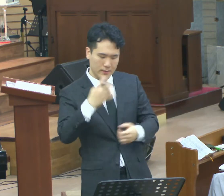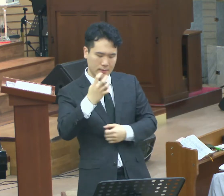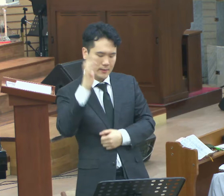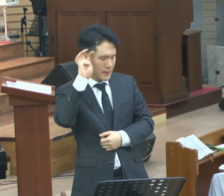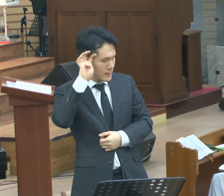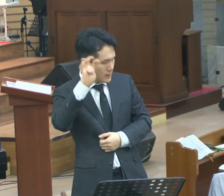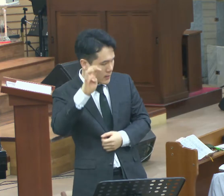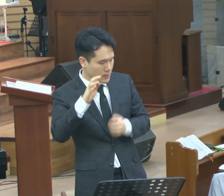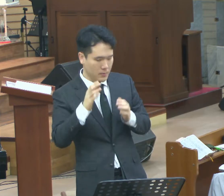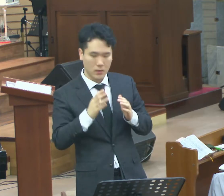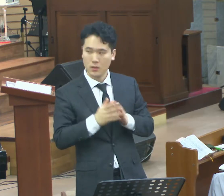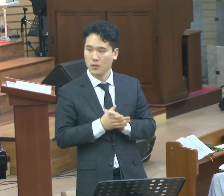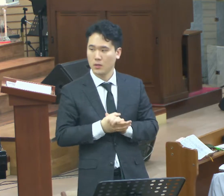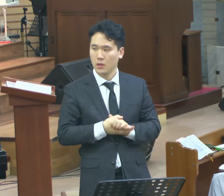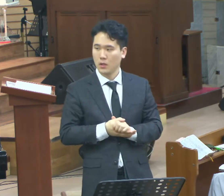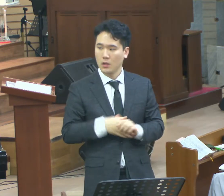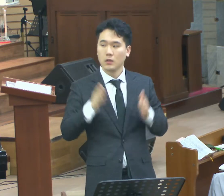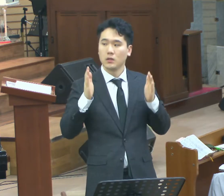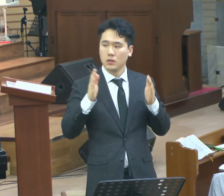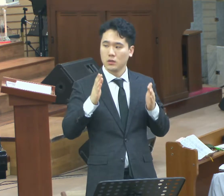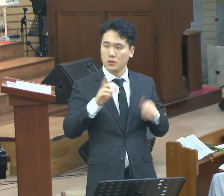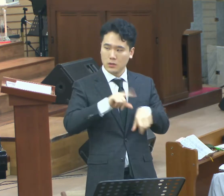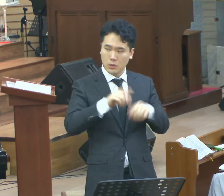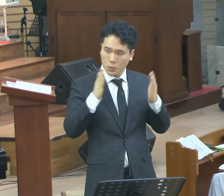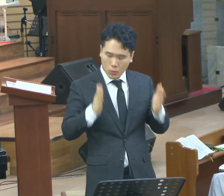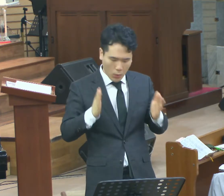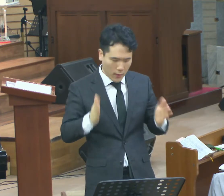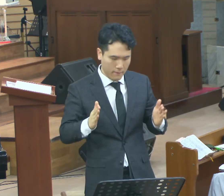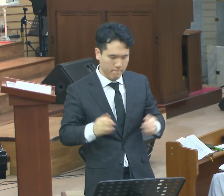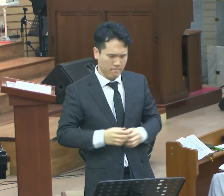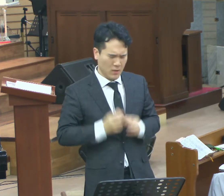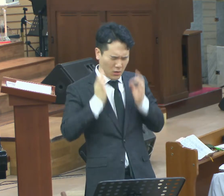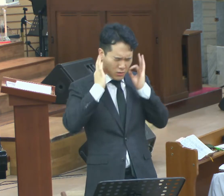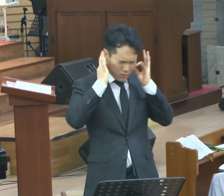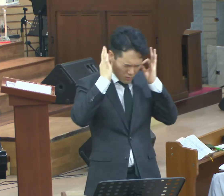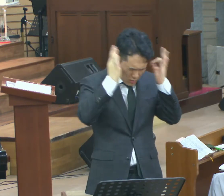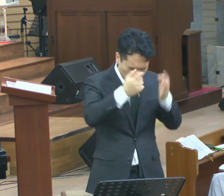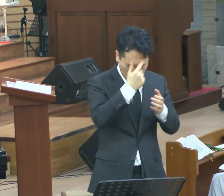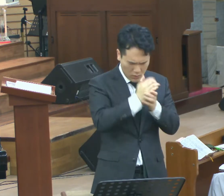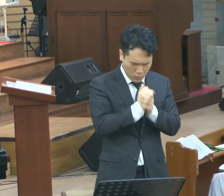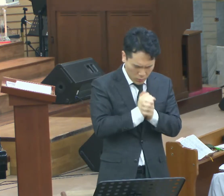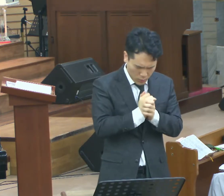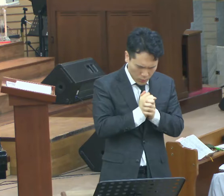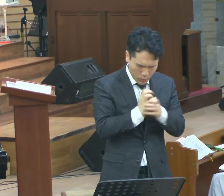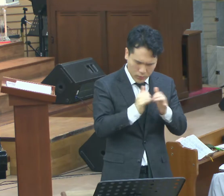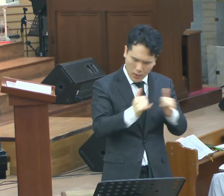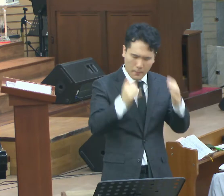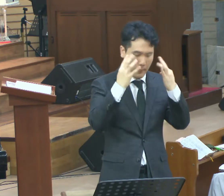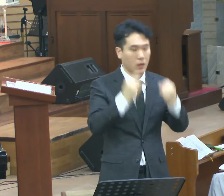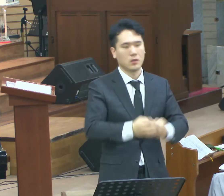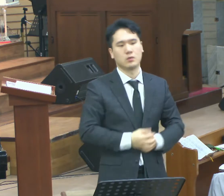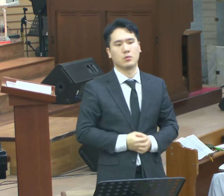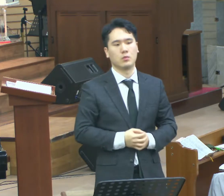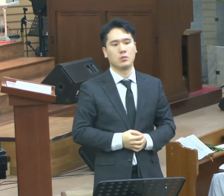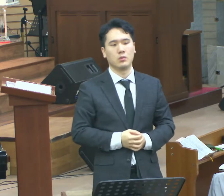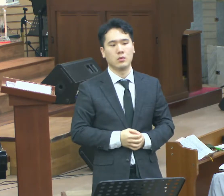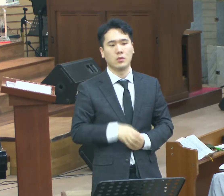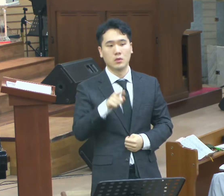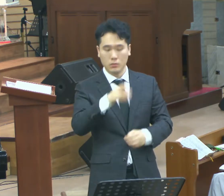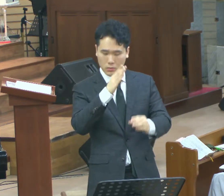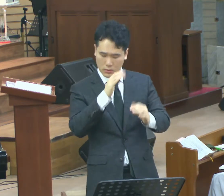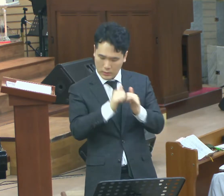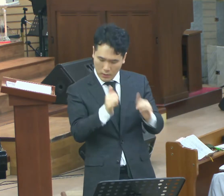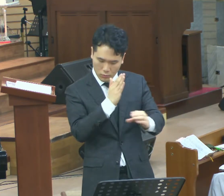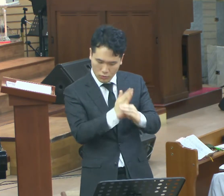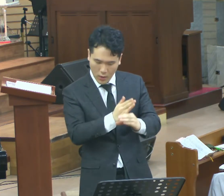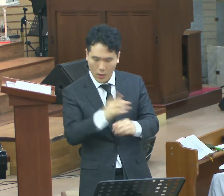흔들리던 사람들 중에 목적을 발견하고요, 열심히 기도한 분들이 생겼어요. 그분들 중에 한 분이 장로님이 되셨어요.